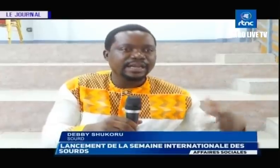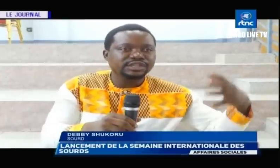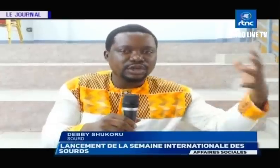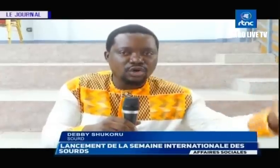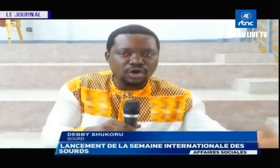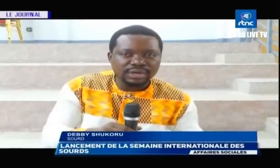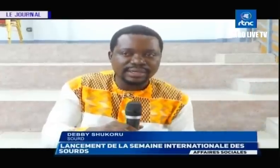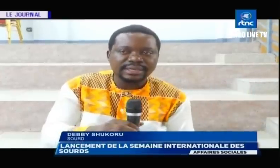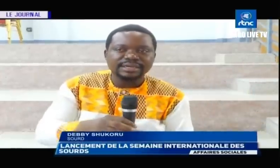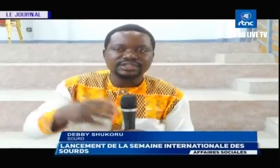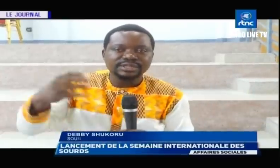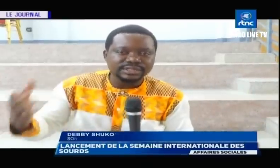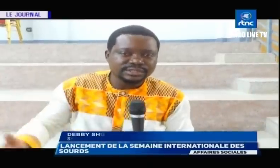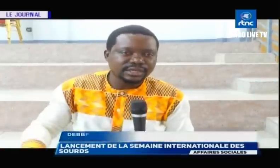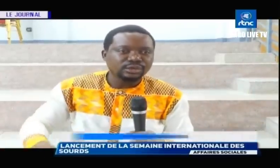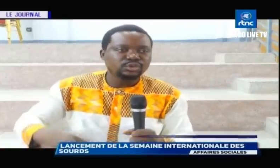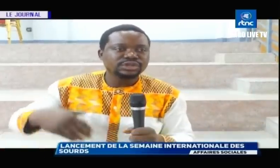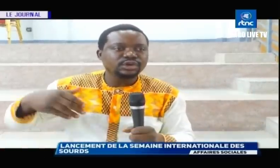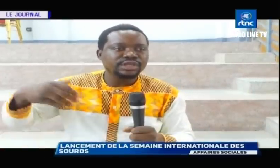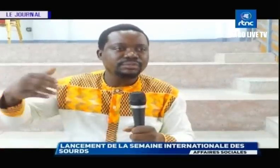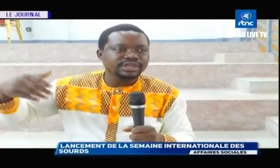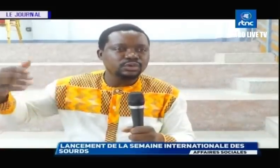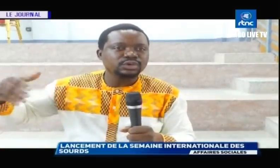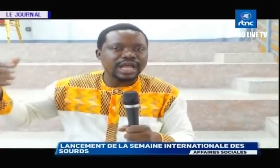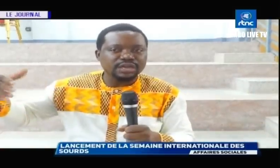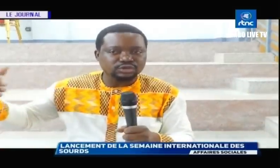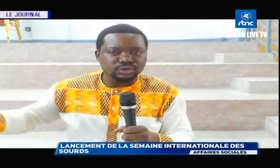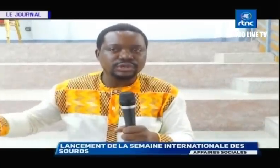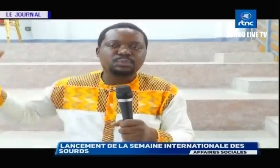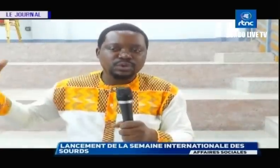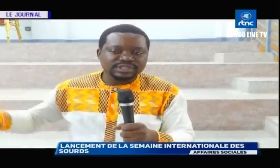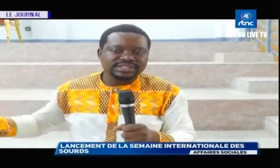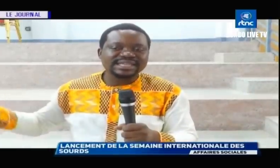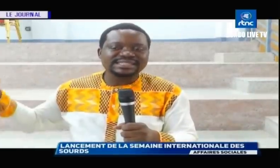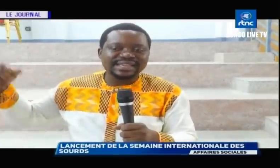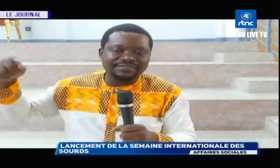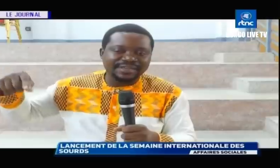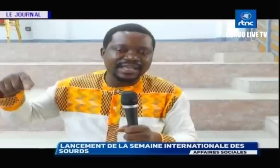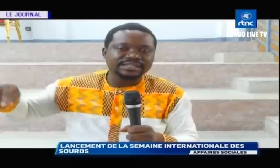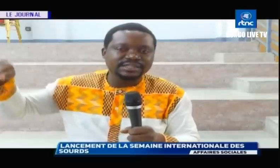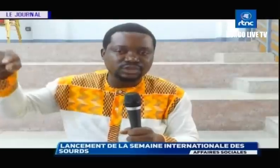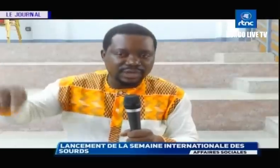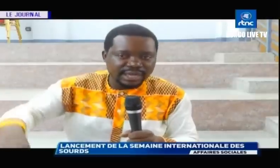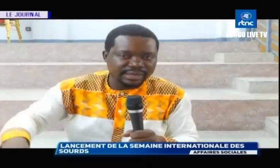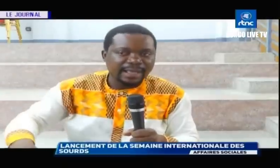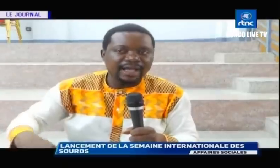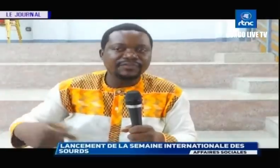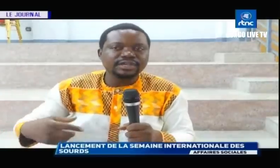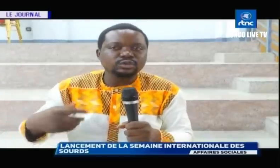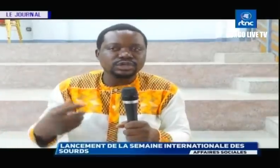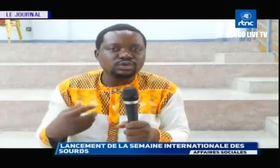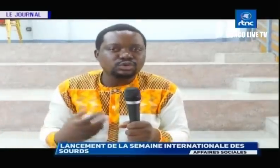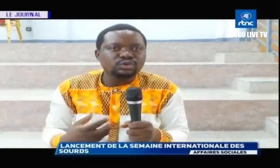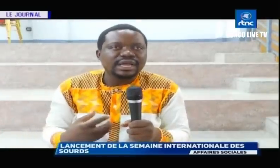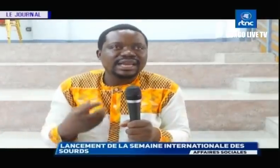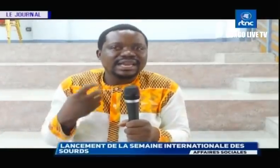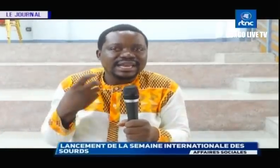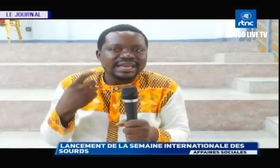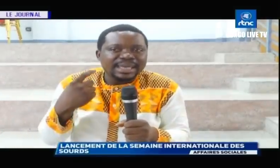les écoles, les églises, tout est au milieu où il y a les autres, puissent se référer à ce dictionnaire, afin que nous ayons tous les